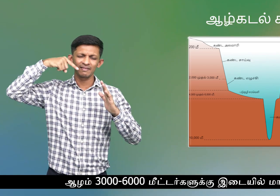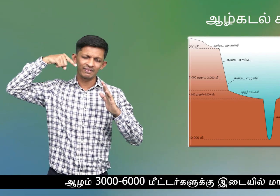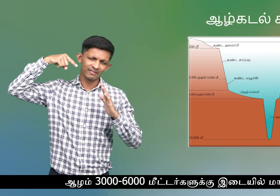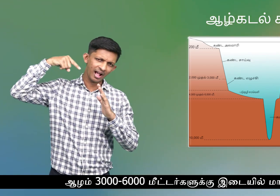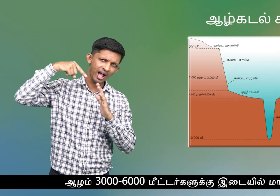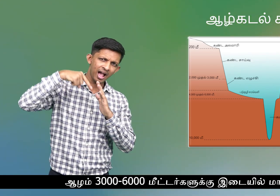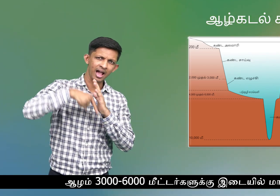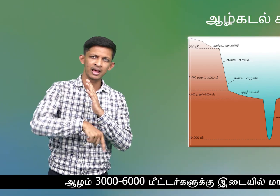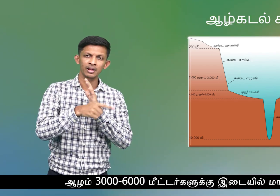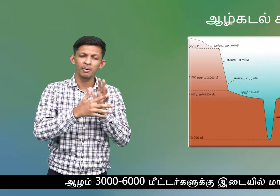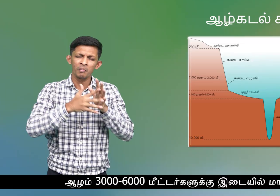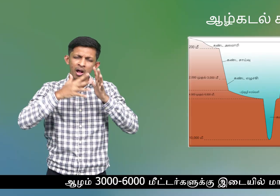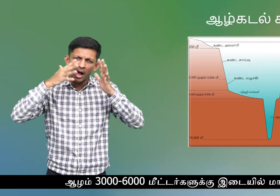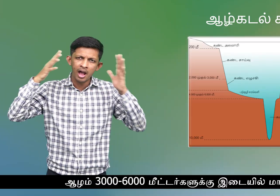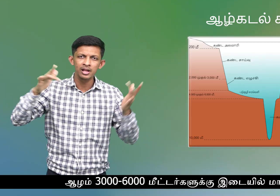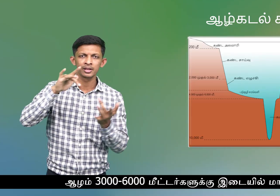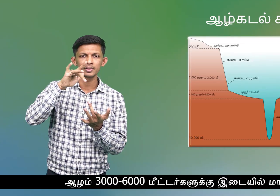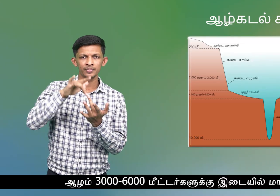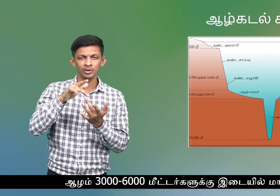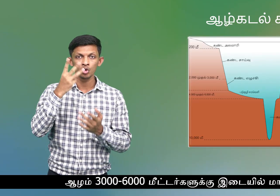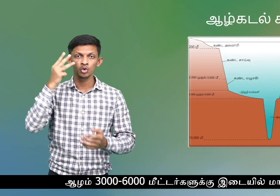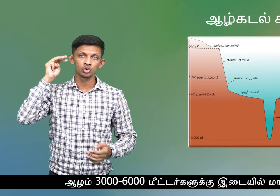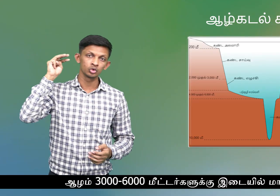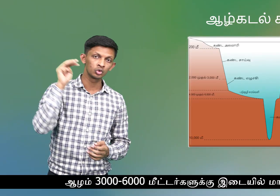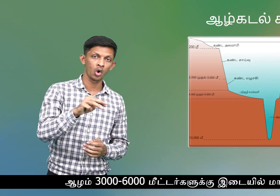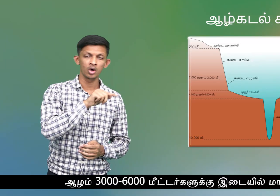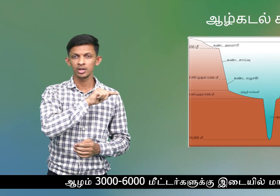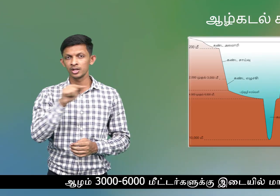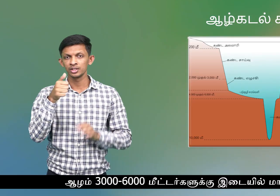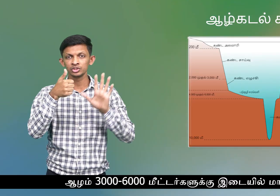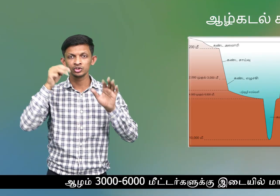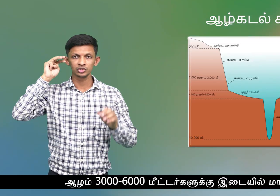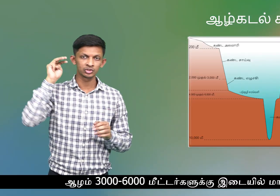ஆழம் 3000 முதல் 6000 மீட்டர்களுக்கு இடையில் மாறுபடும்.